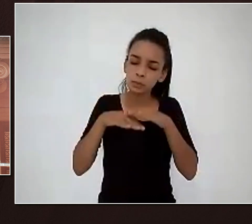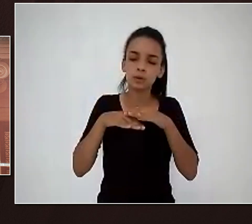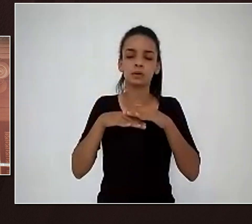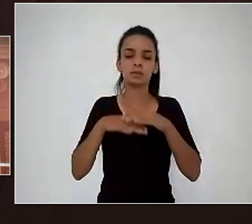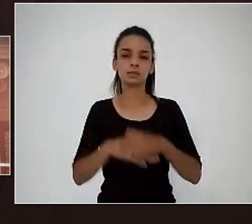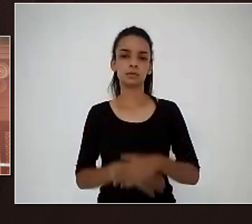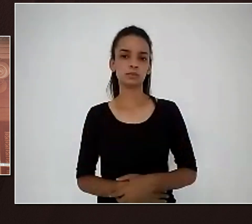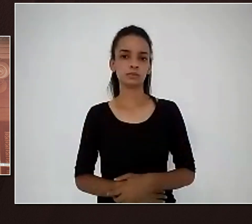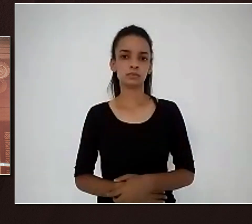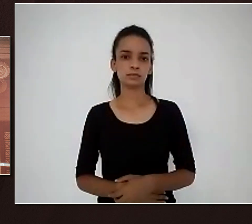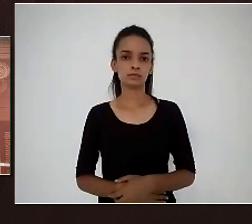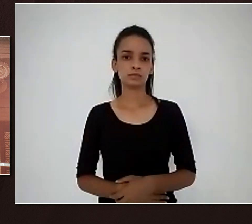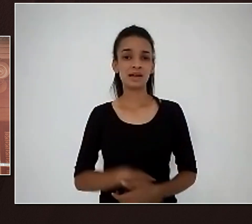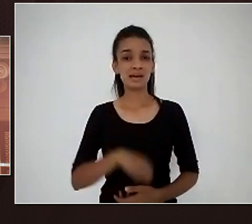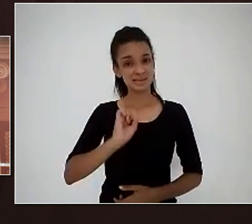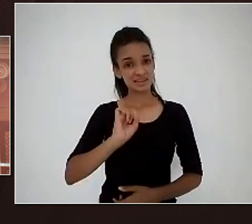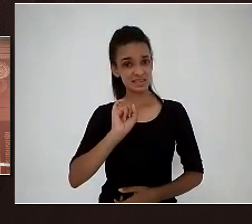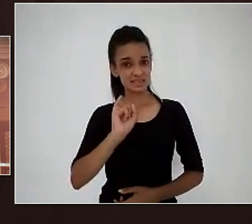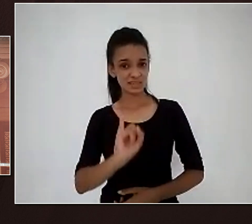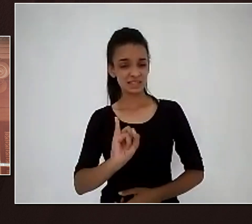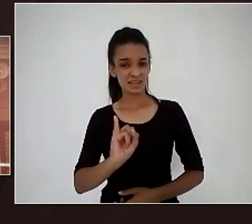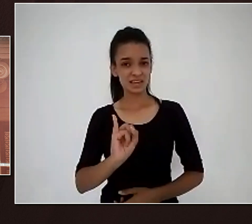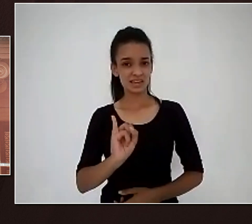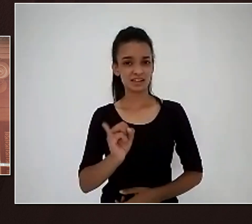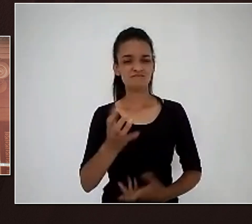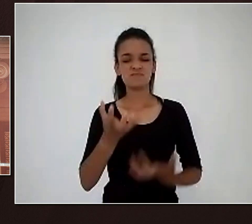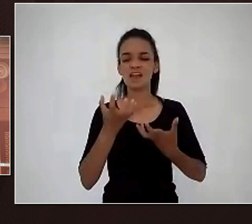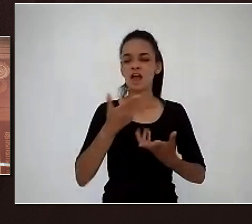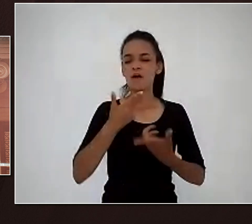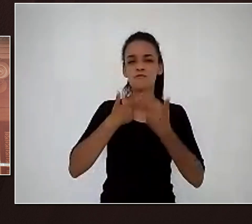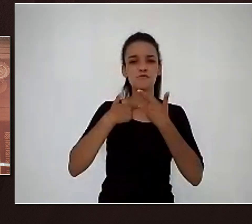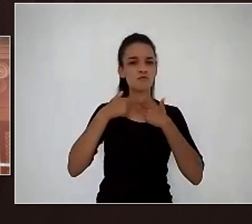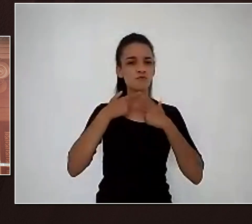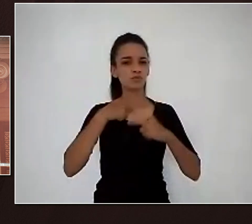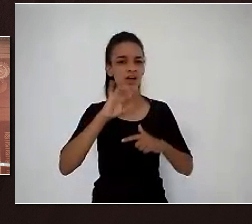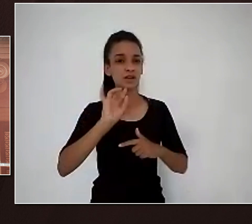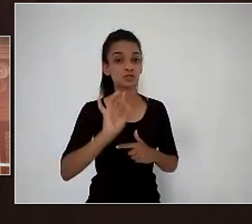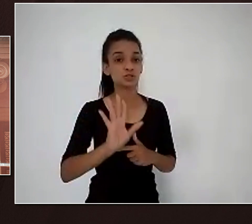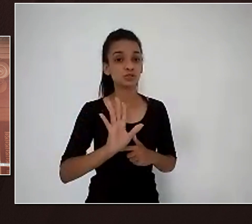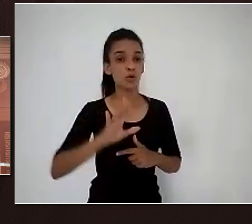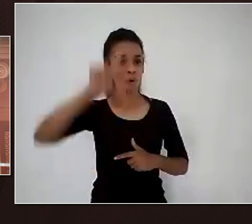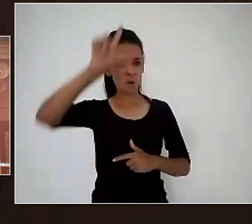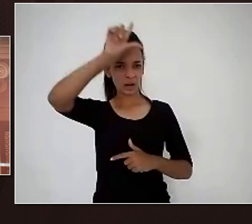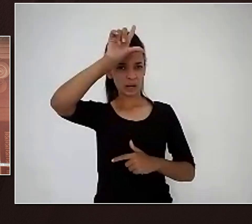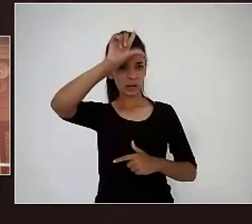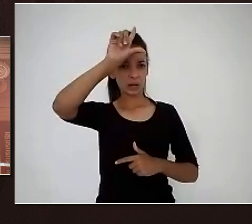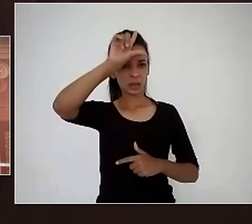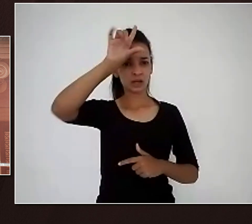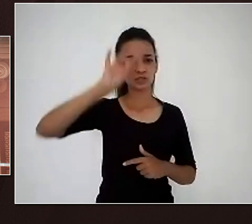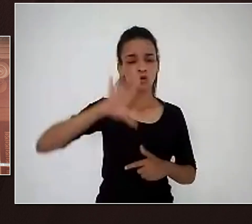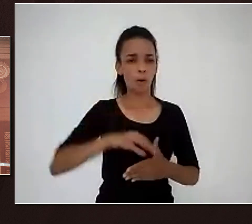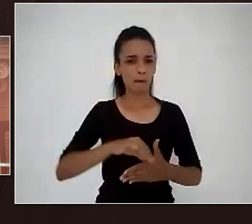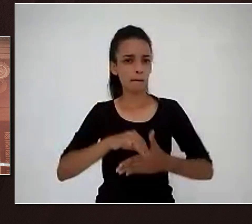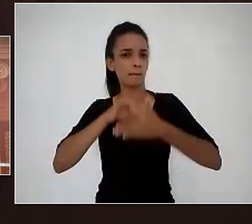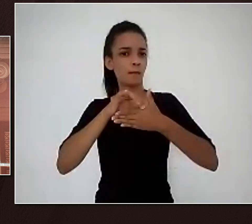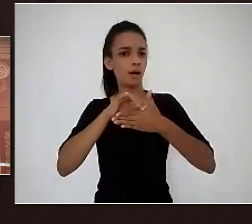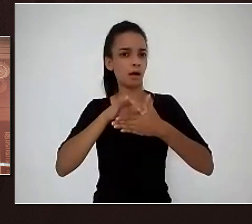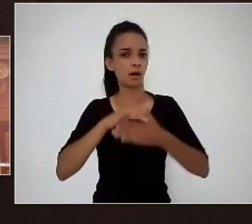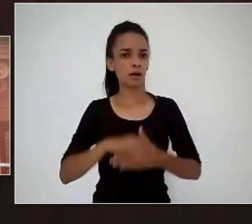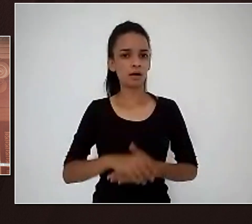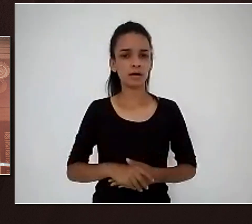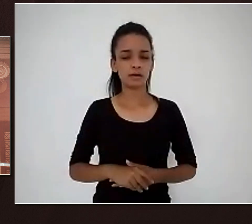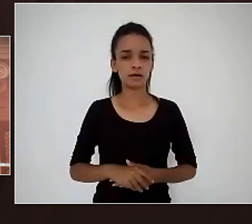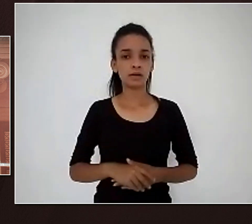se apega à posição, a gente perde a humildade. Vamos servir ao Senhor com humildade, lágrimas e